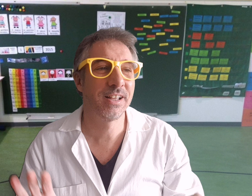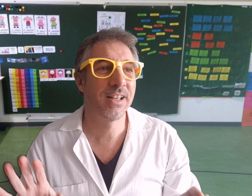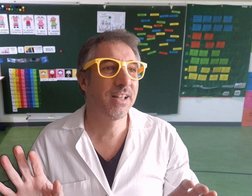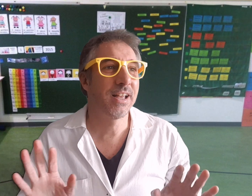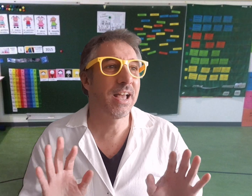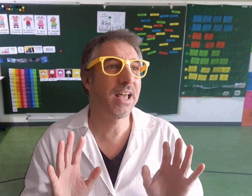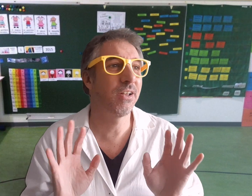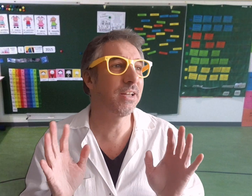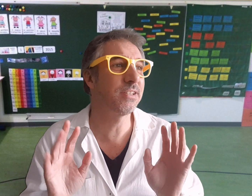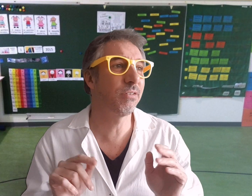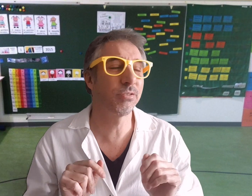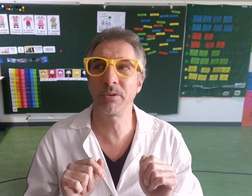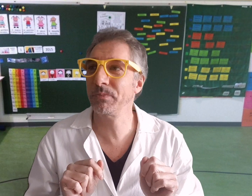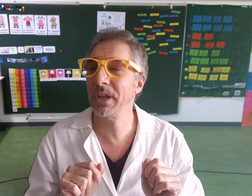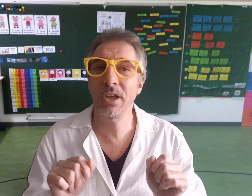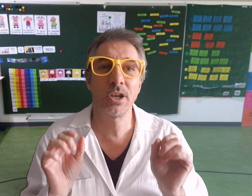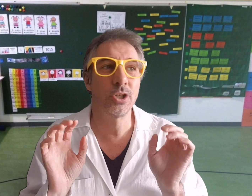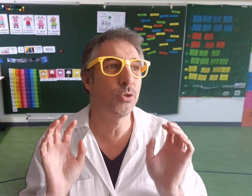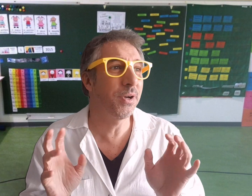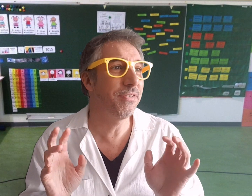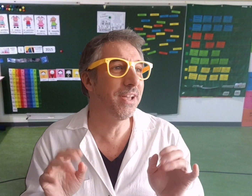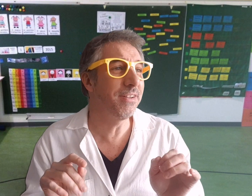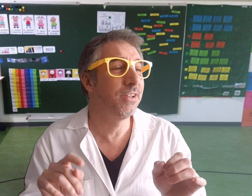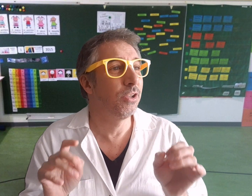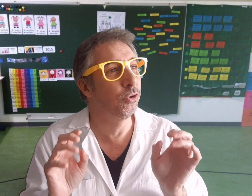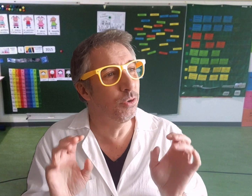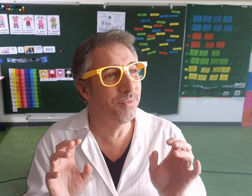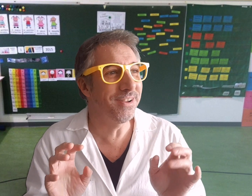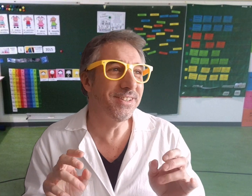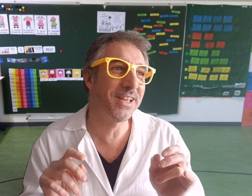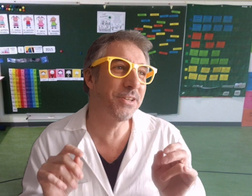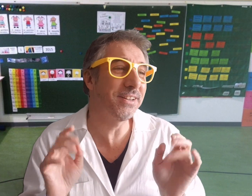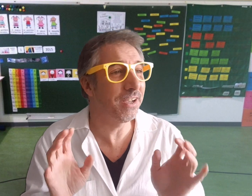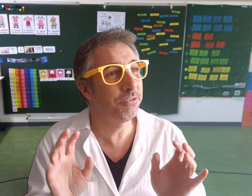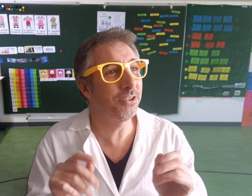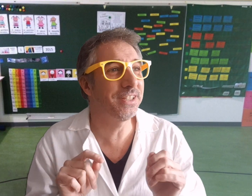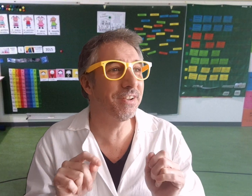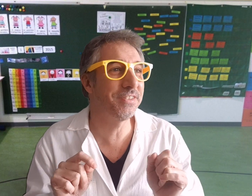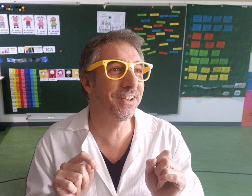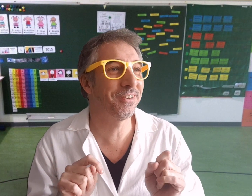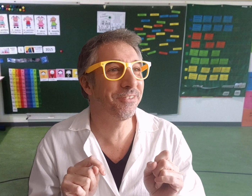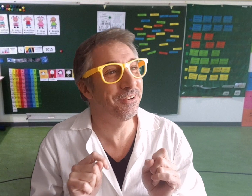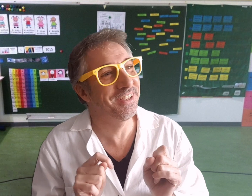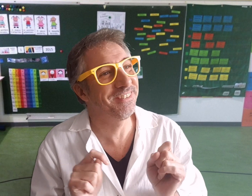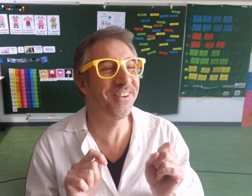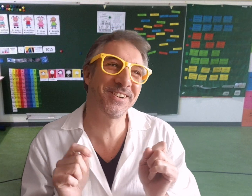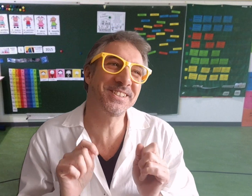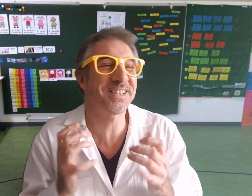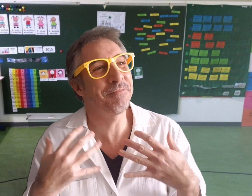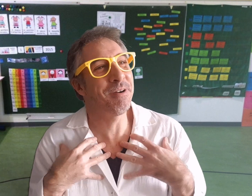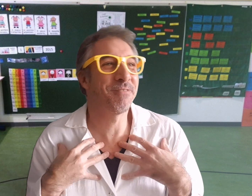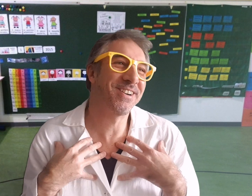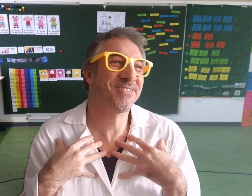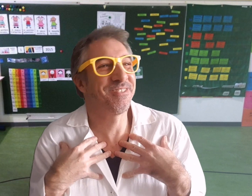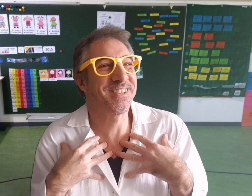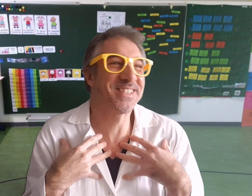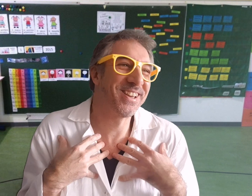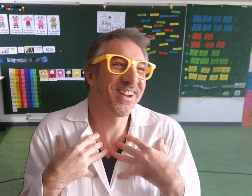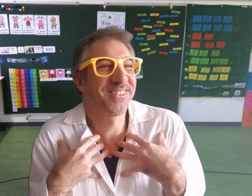Alors les enfants, je vous préviens, demain il y une intervenante qui va venir. Oui, ce ne sera pas moi le professeur, ton